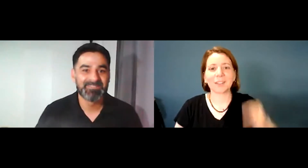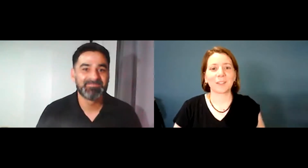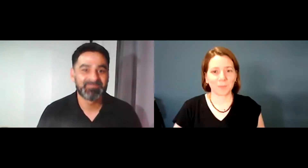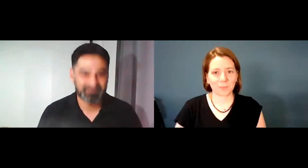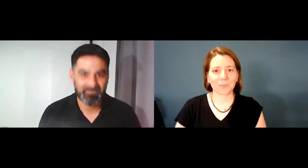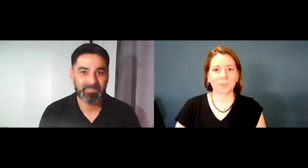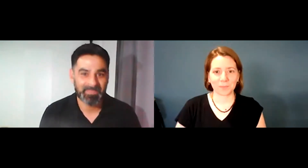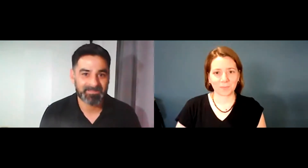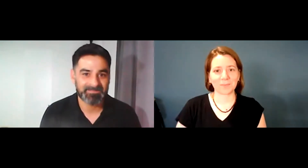Sí.